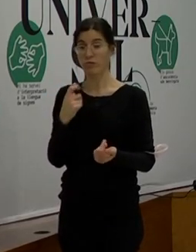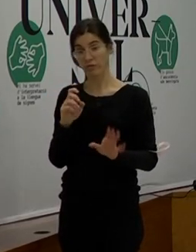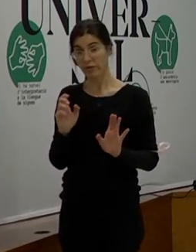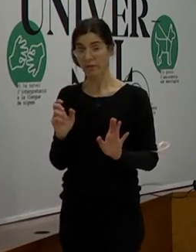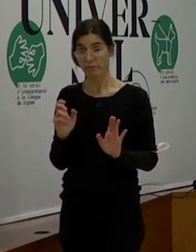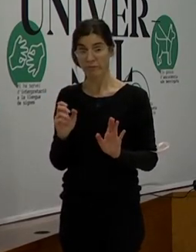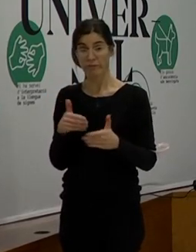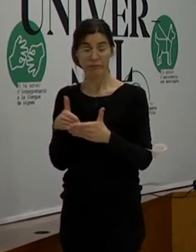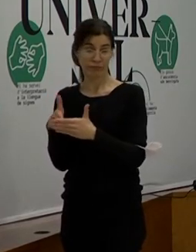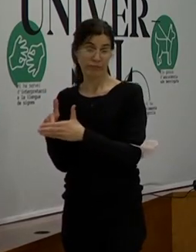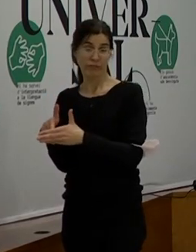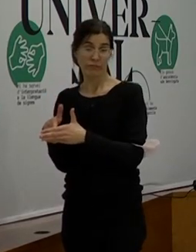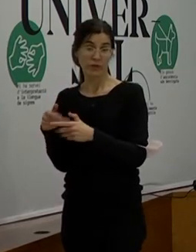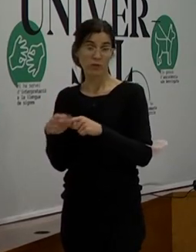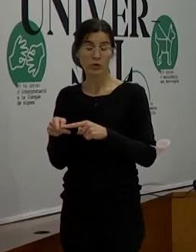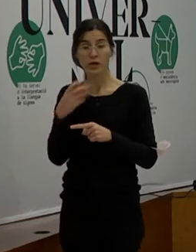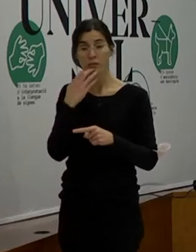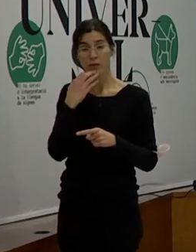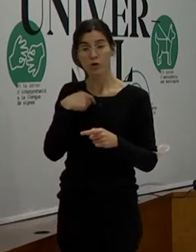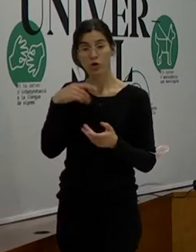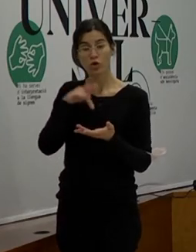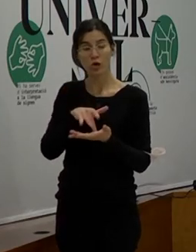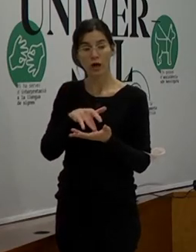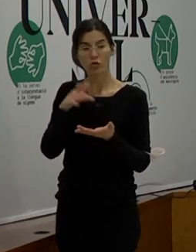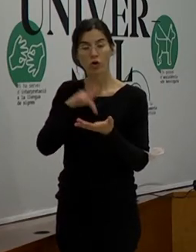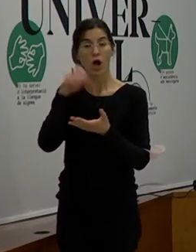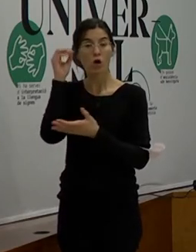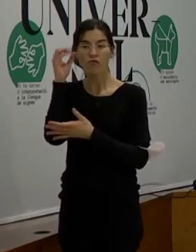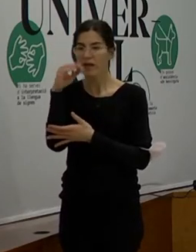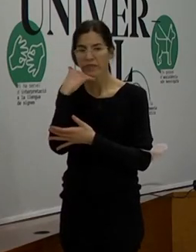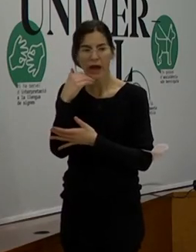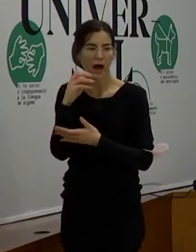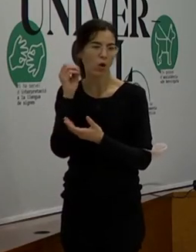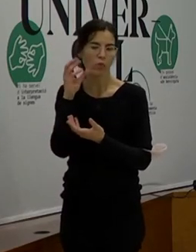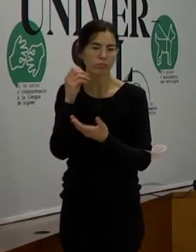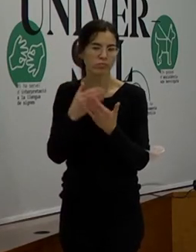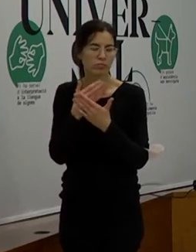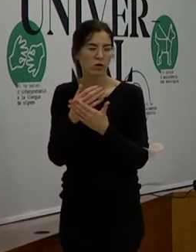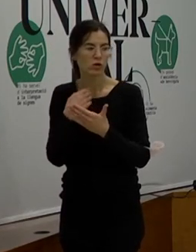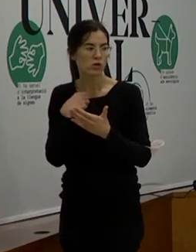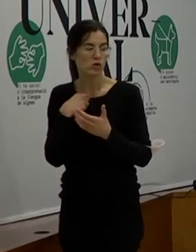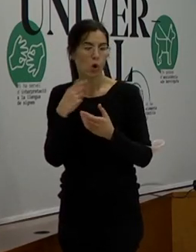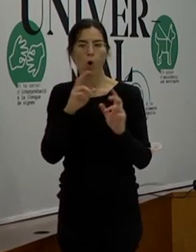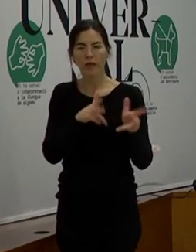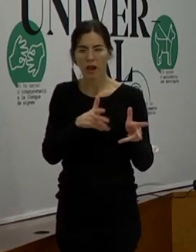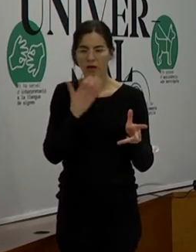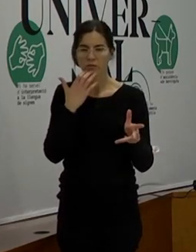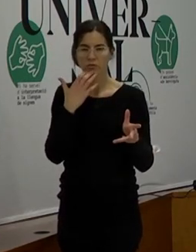eh? Perquè jo cada vegada que vaig a donar una conferència, una xerrada, i vaig a un hotel,